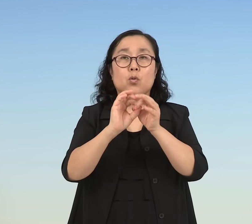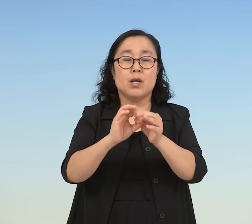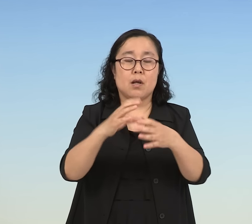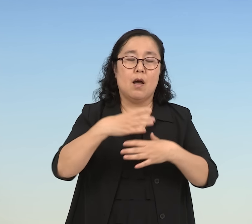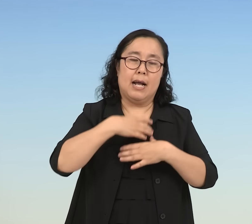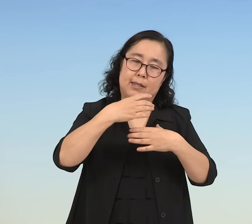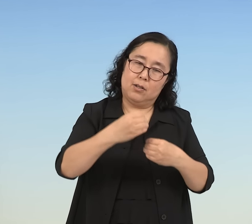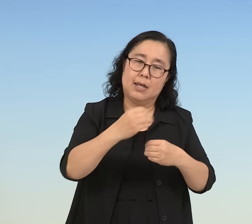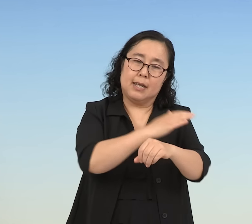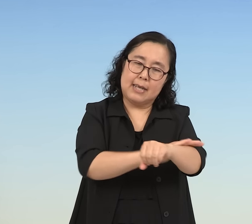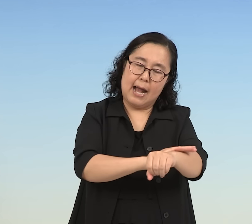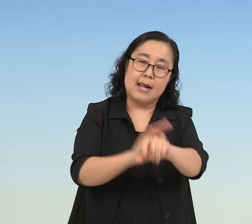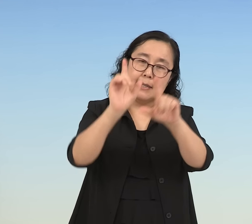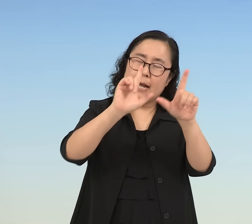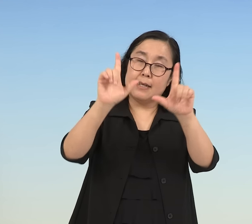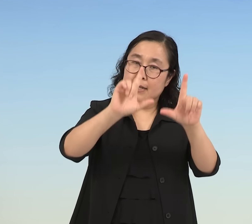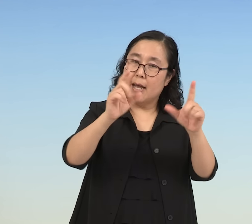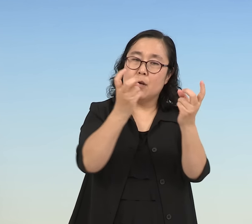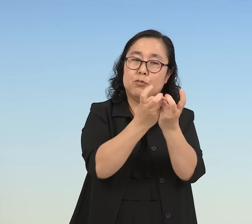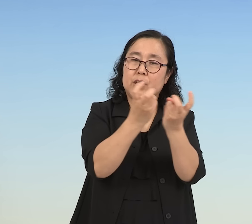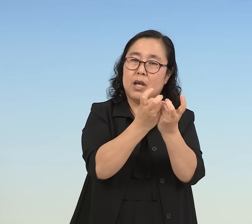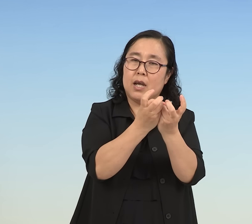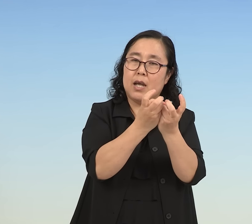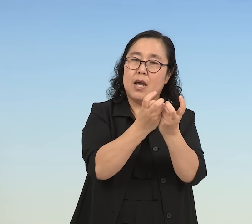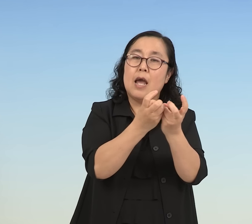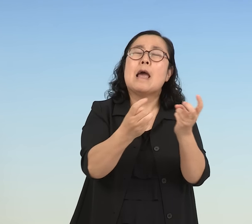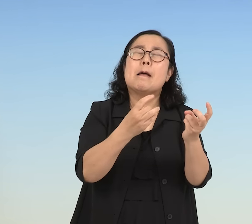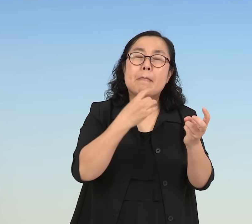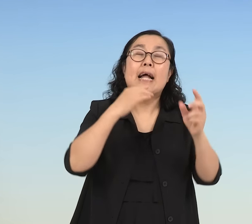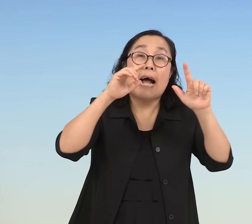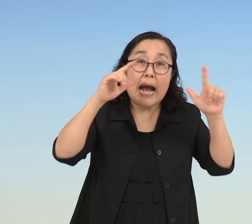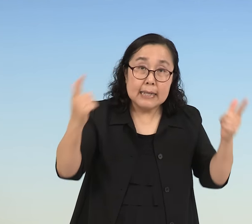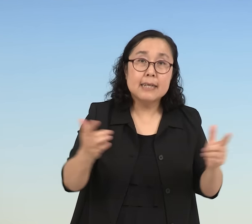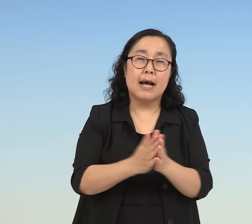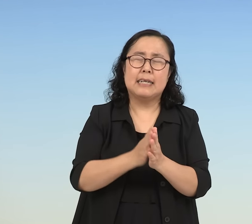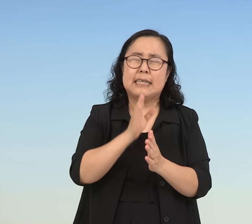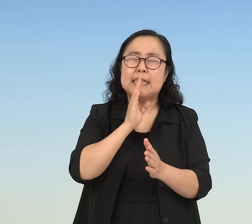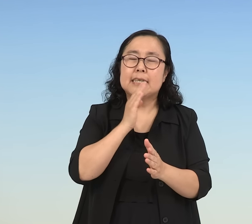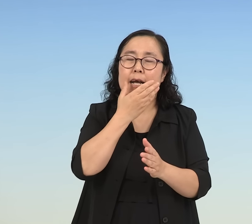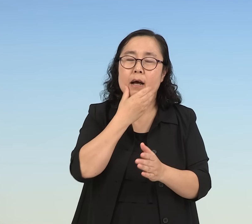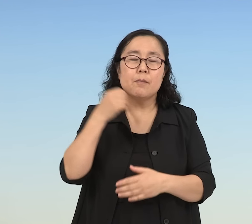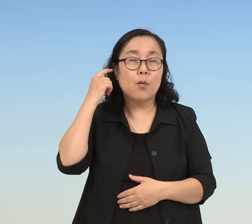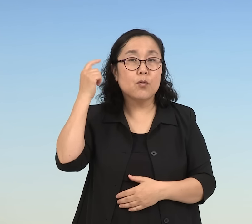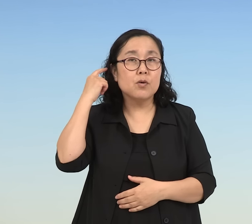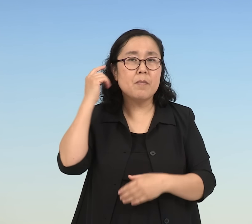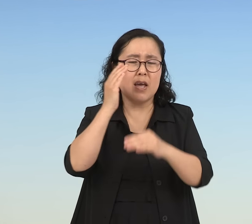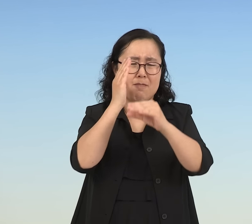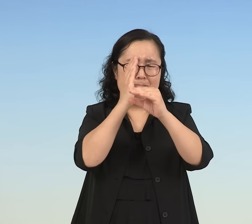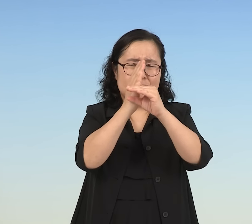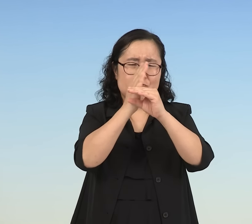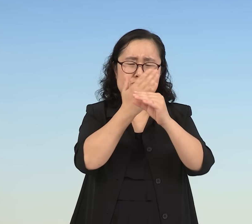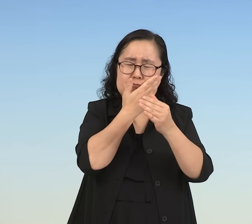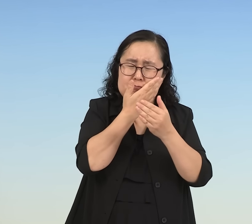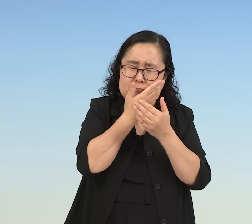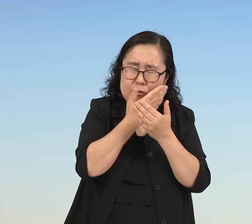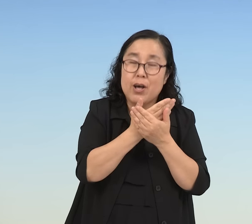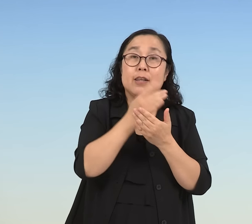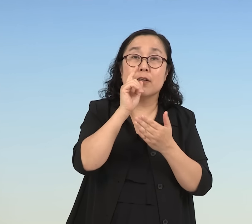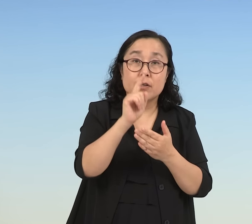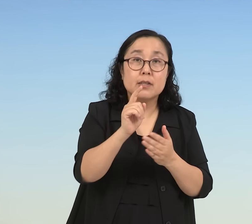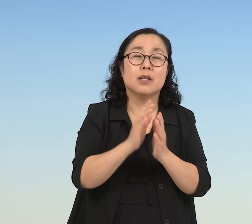땅에서 안전하게 잘 사느냐의 그 문제가 핵심이 아니라 진짜 복음의 핵심은 이 땅에서 이런